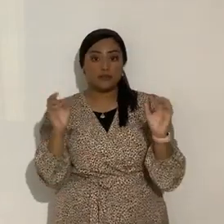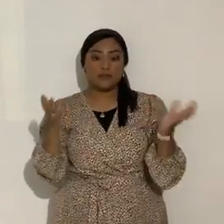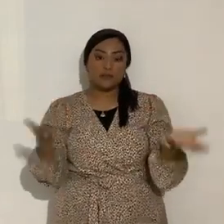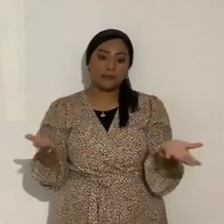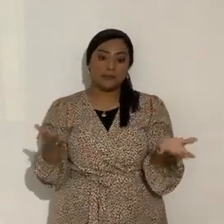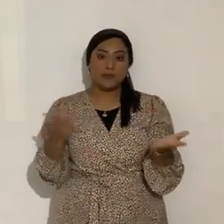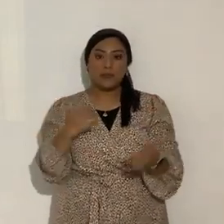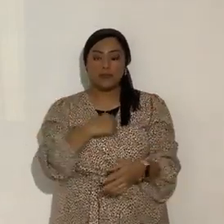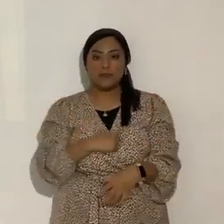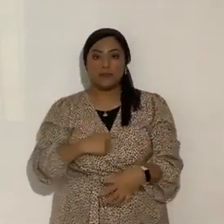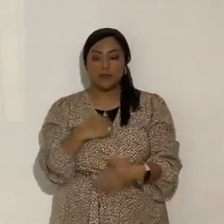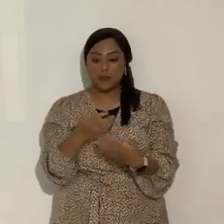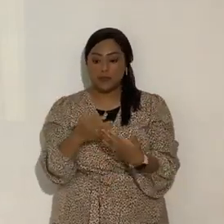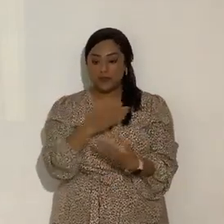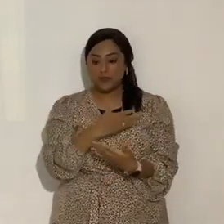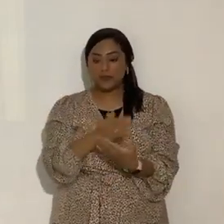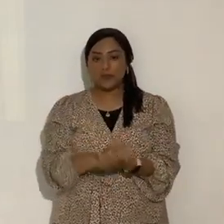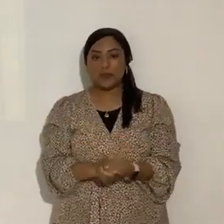le valiera que se arrepintiera.